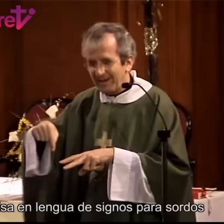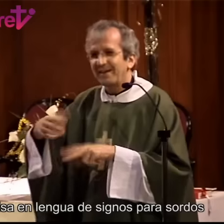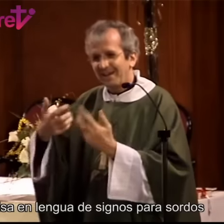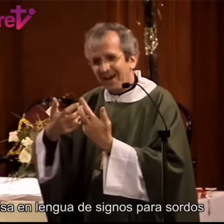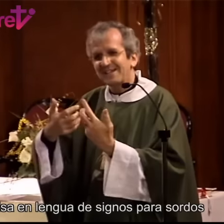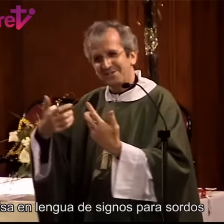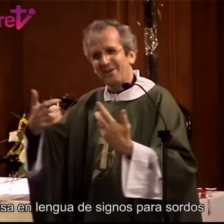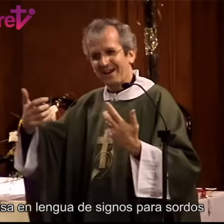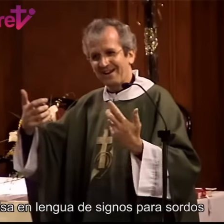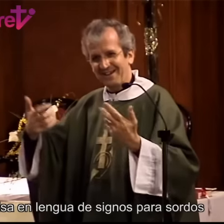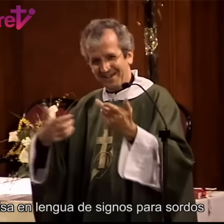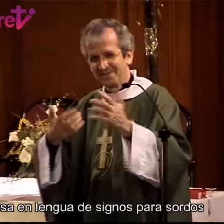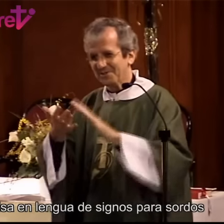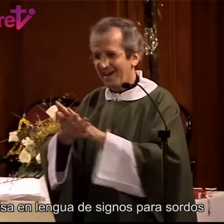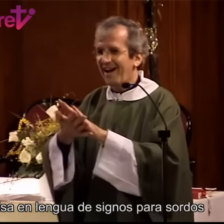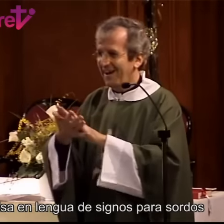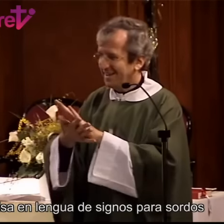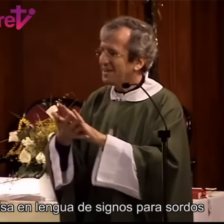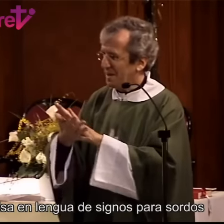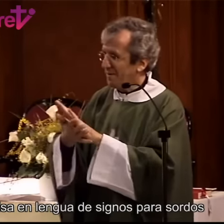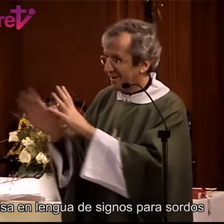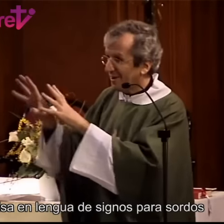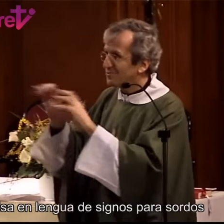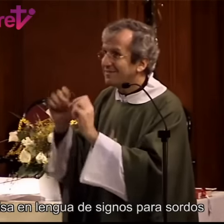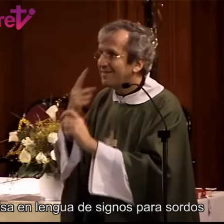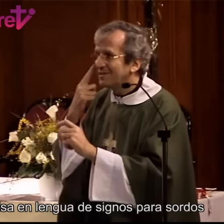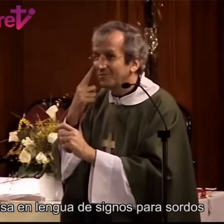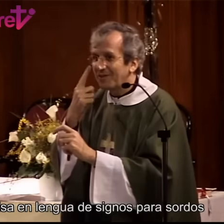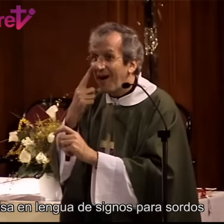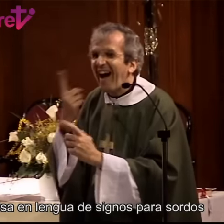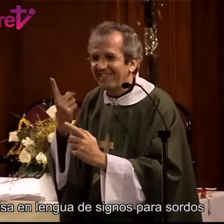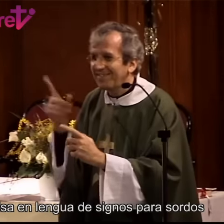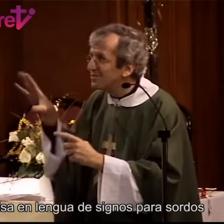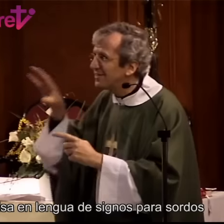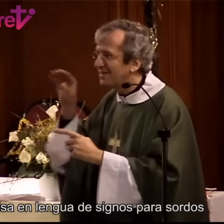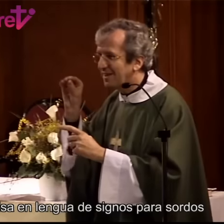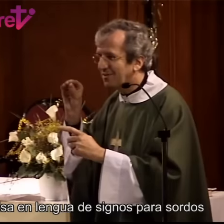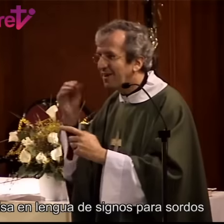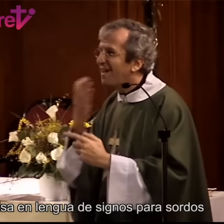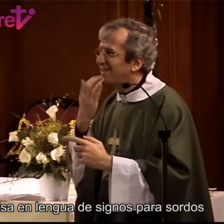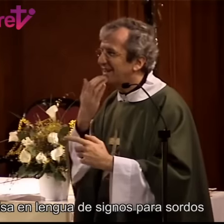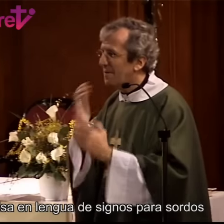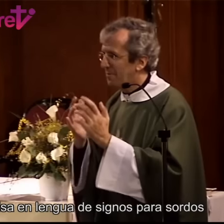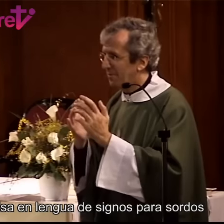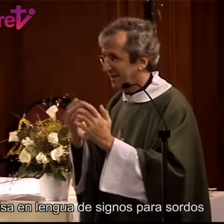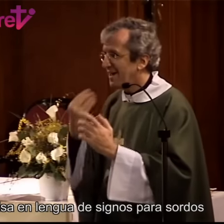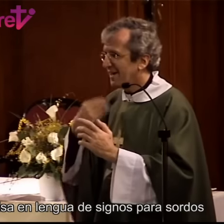¿eh?, ha sido larga, ¿eh?, y nos la ha interpretado, la hemos entendido, hemos estado atentos, entendiendo ese ejemplo, ¿eh?, que el